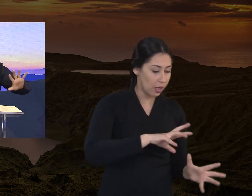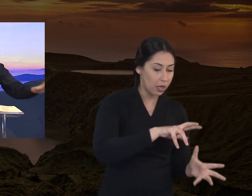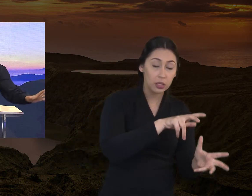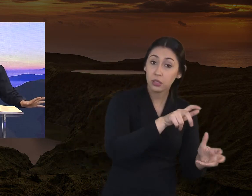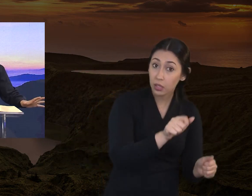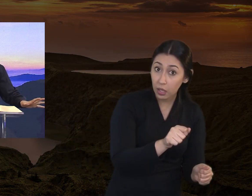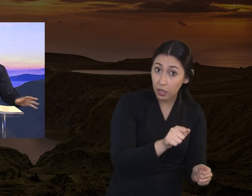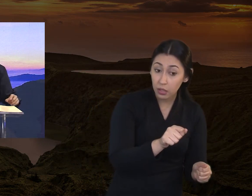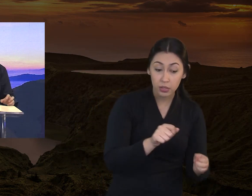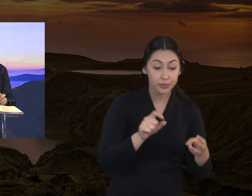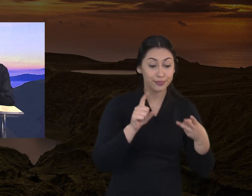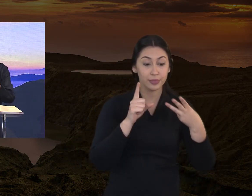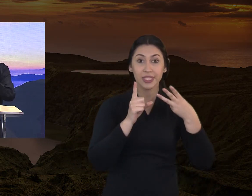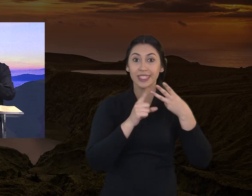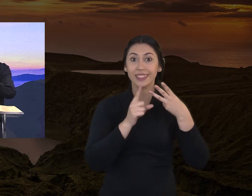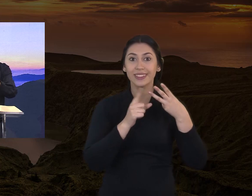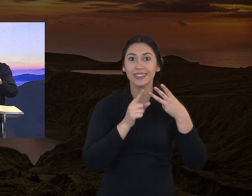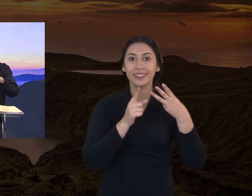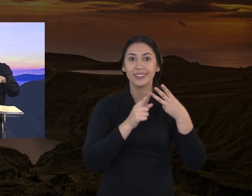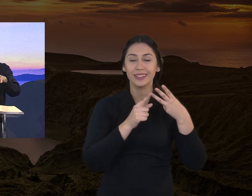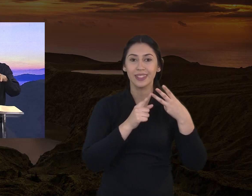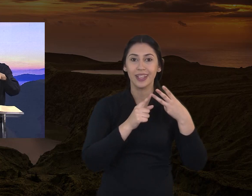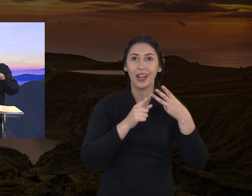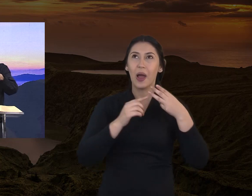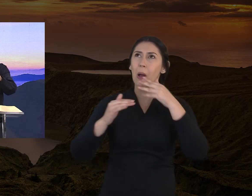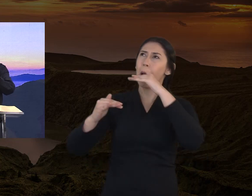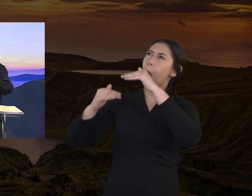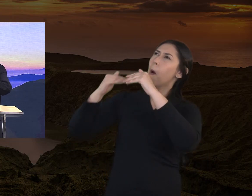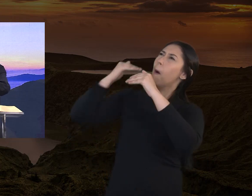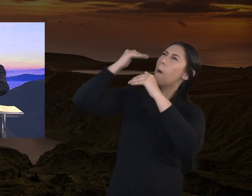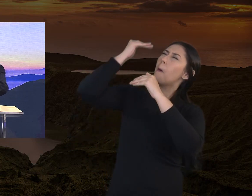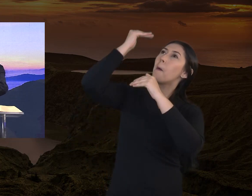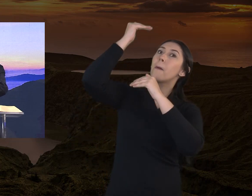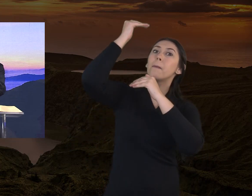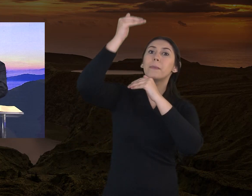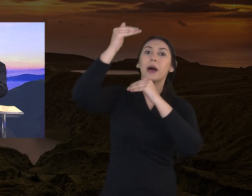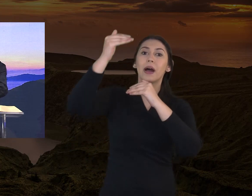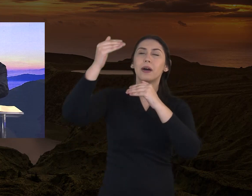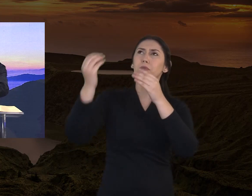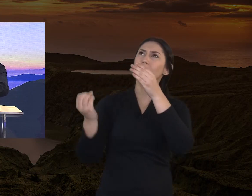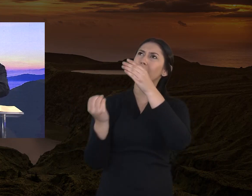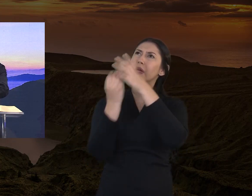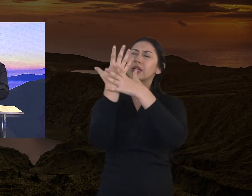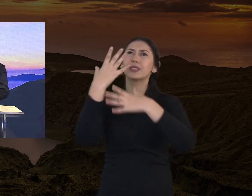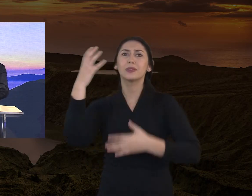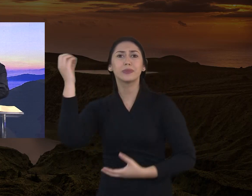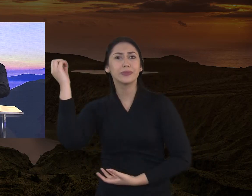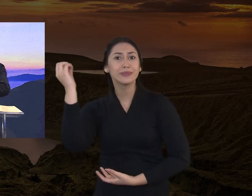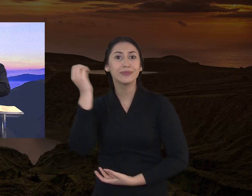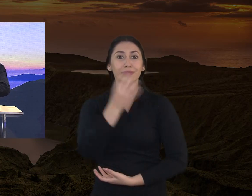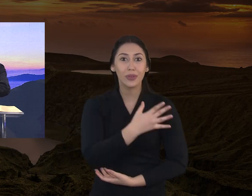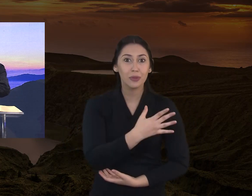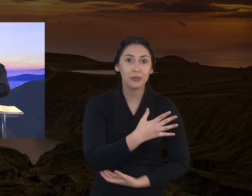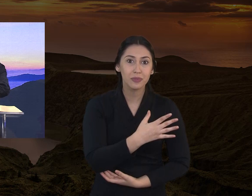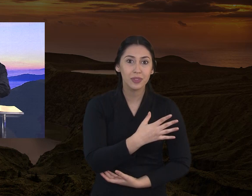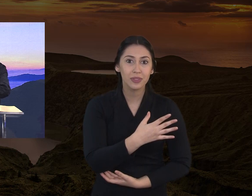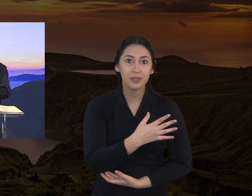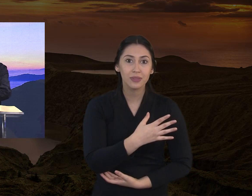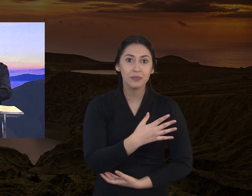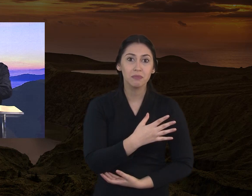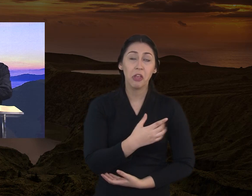terra, que é o nosso universo, e nós temos ainda as coisas que estão da nova criação, da igreja, que